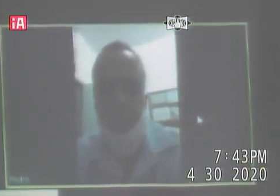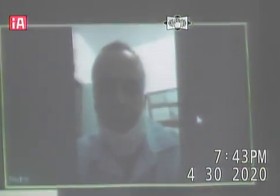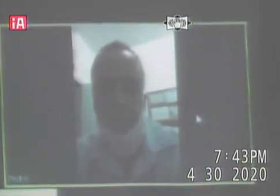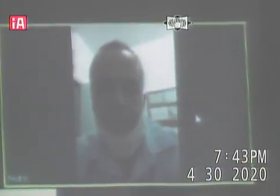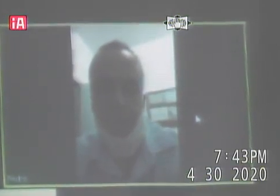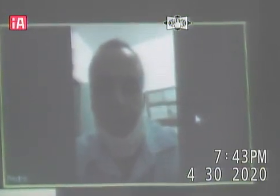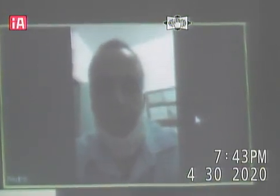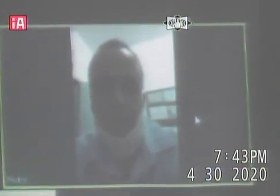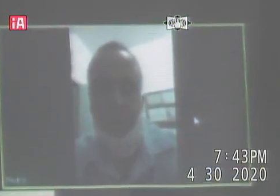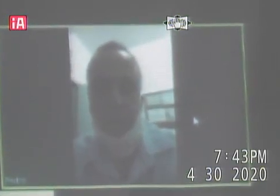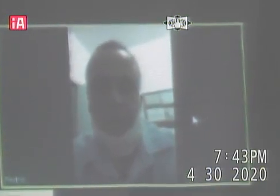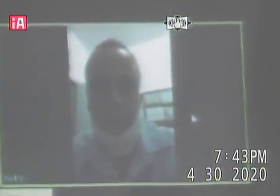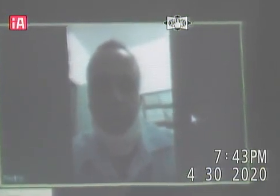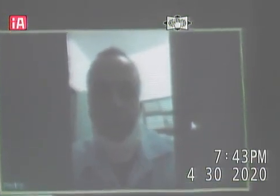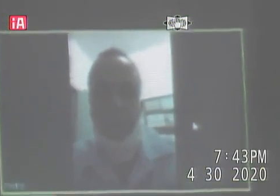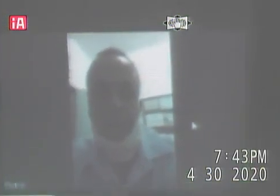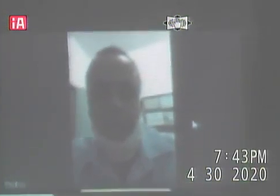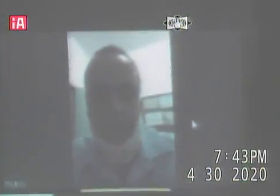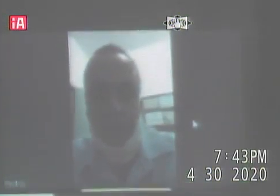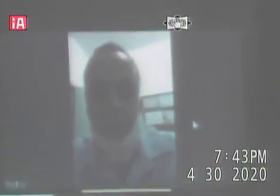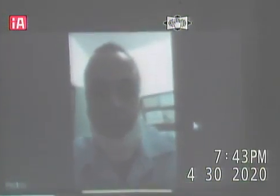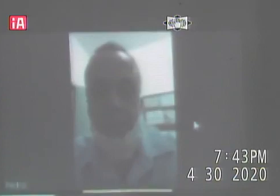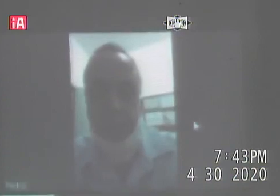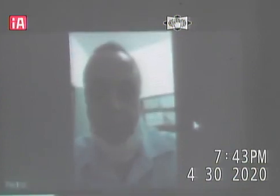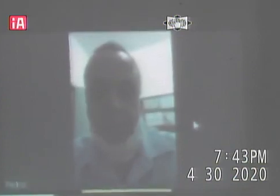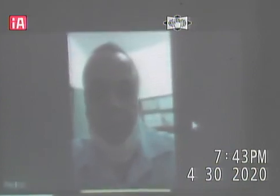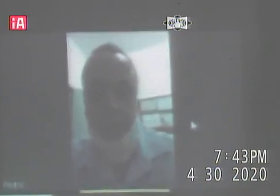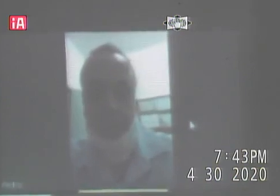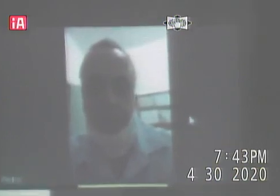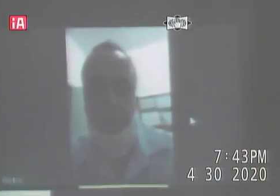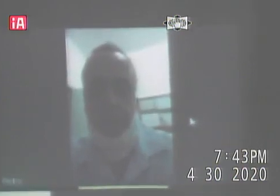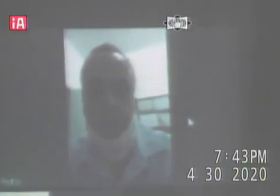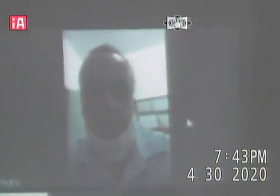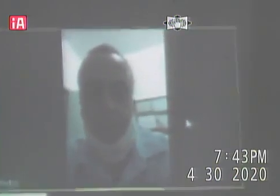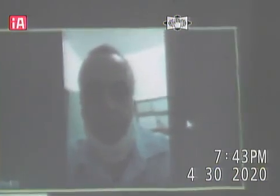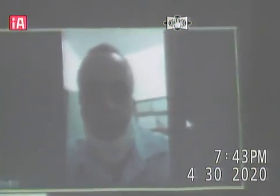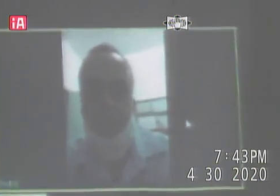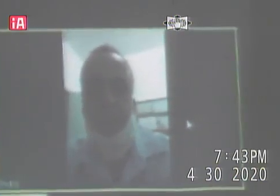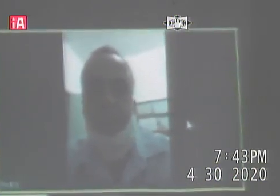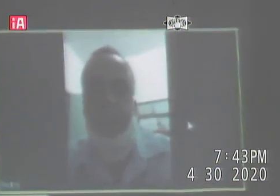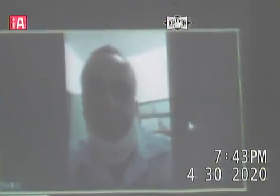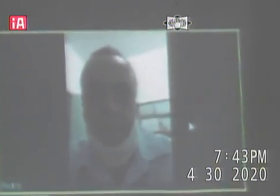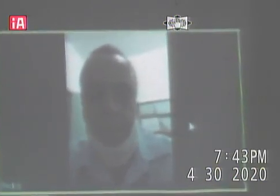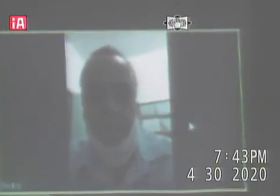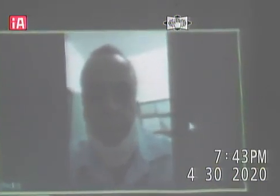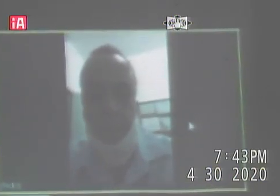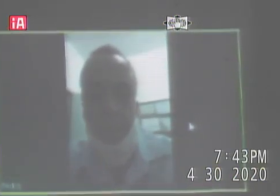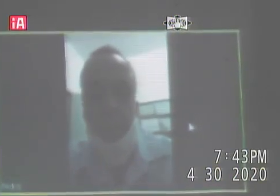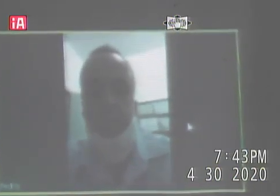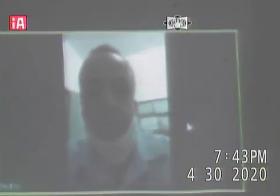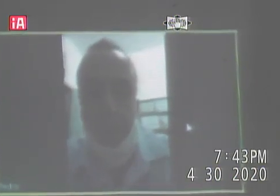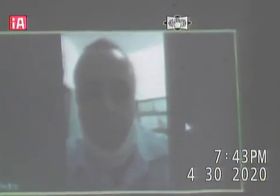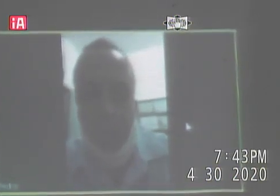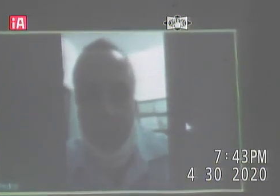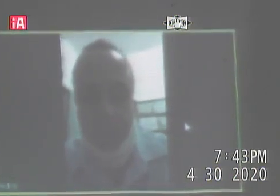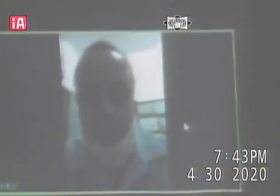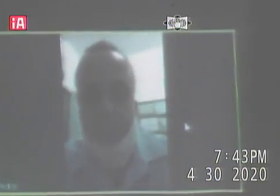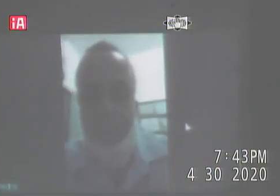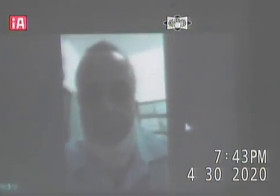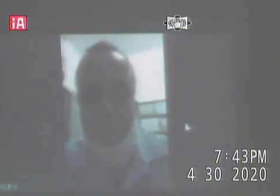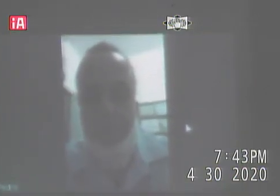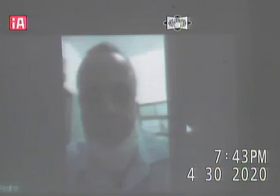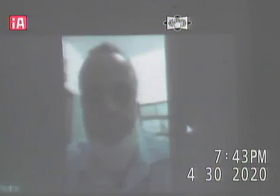vejo. Se alguma coisa acontecer, estamos preparados para a luta. Isso é que é importante. Isso